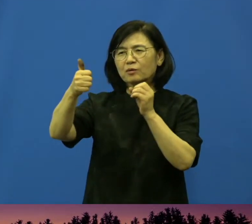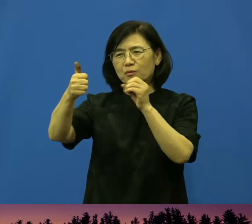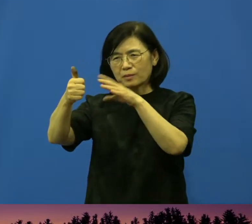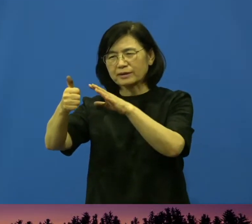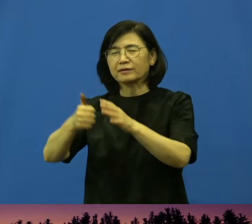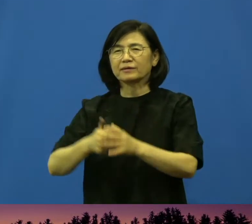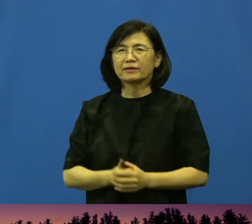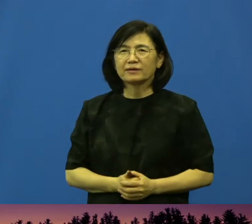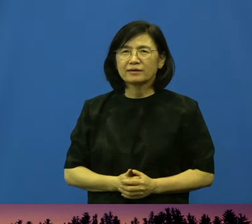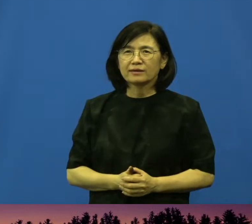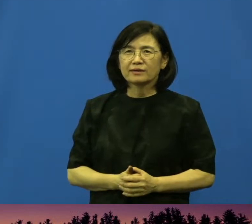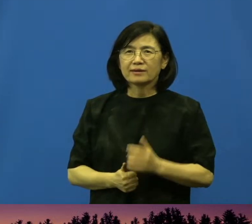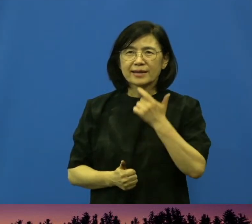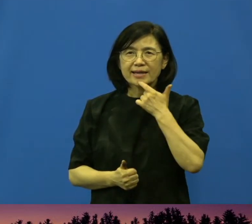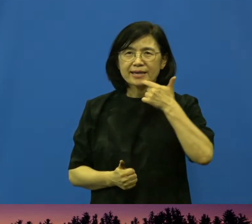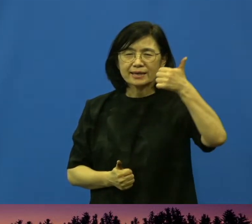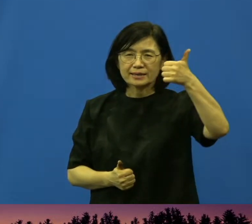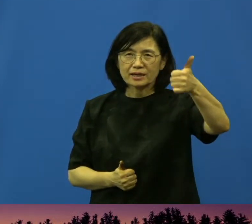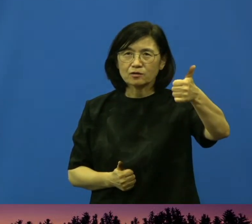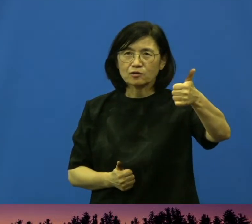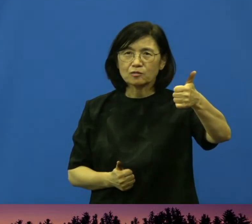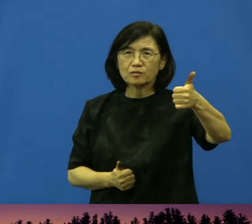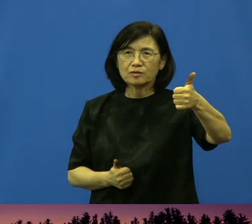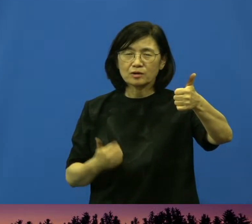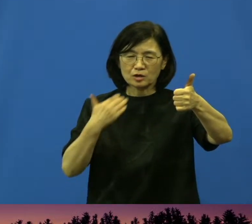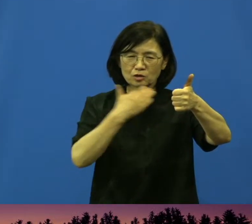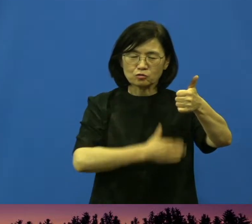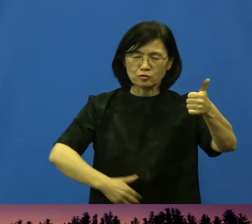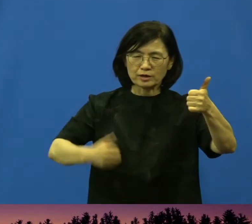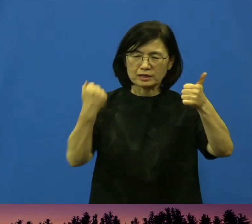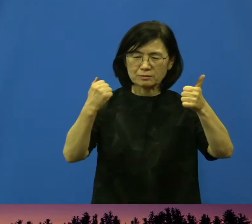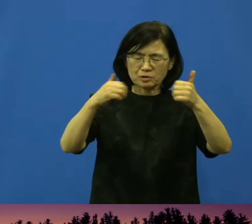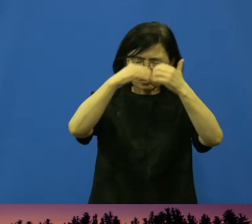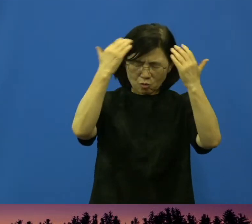여러분, 여기서 야곱은 육의 힘을 완전히 빼요.